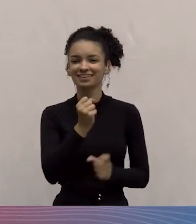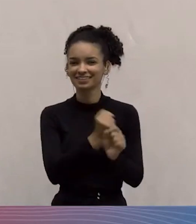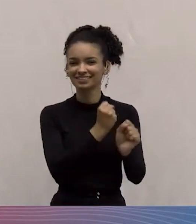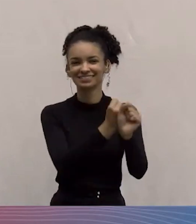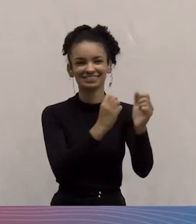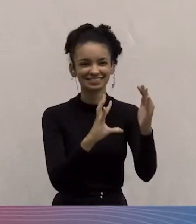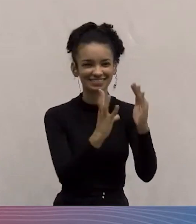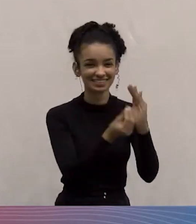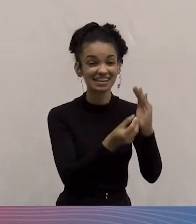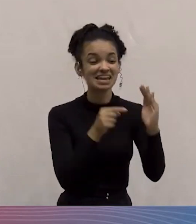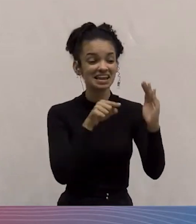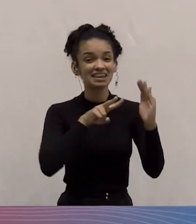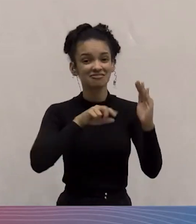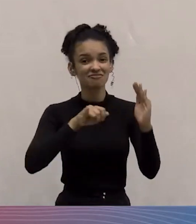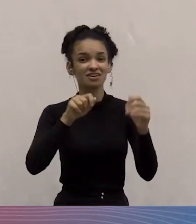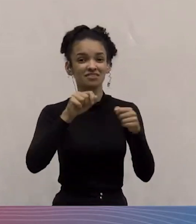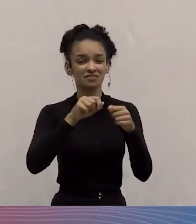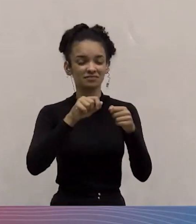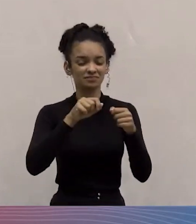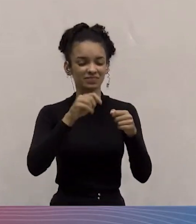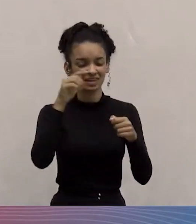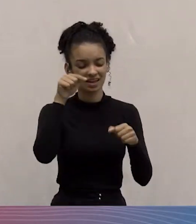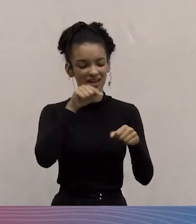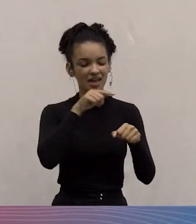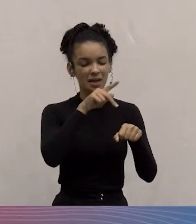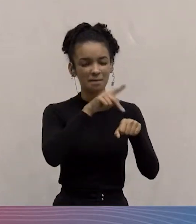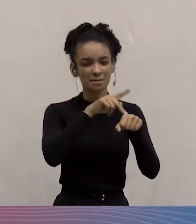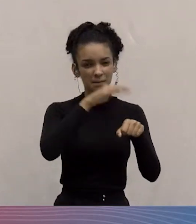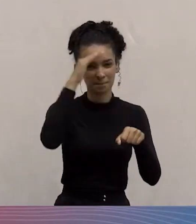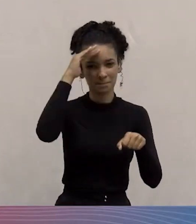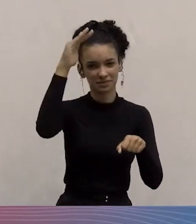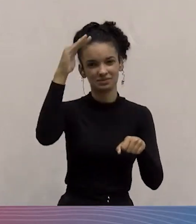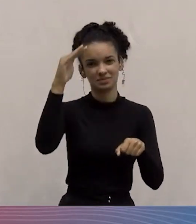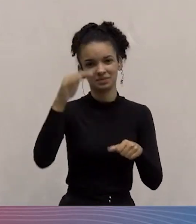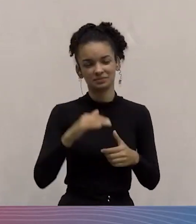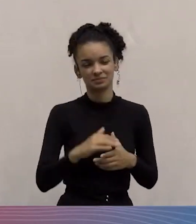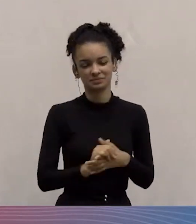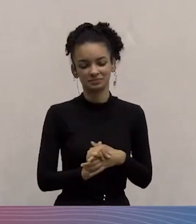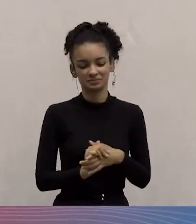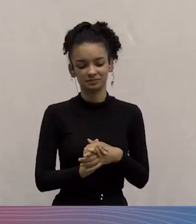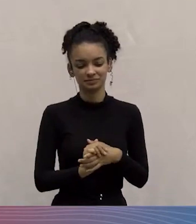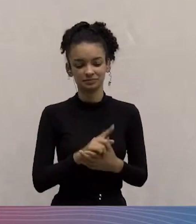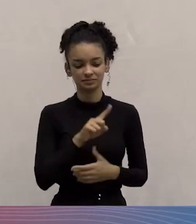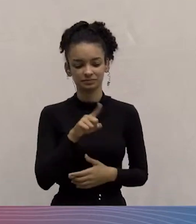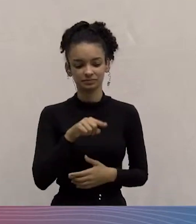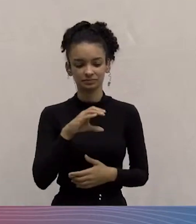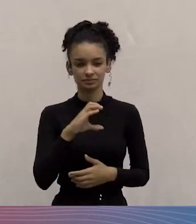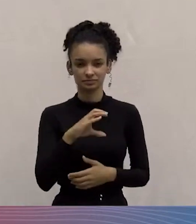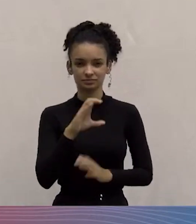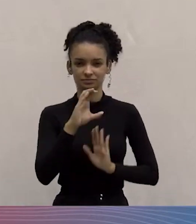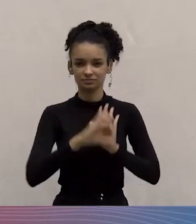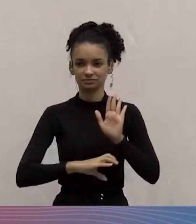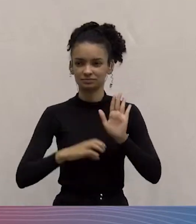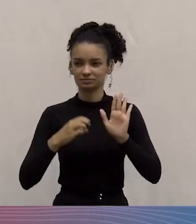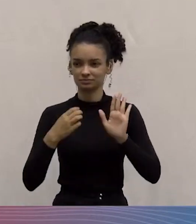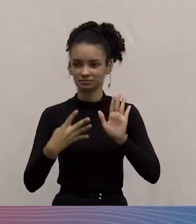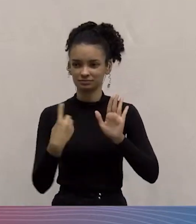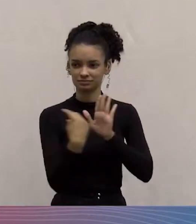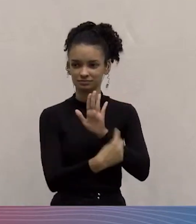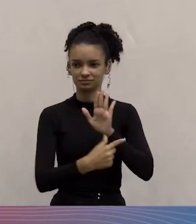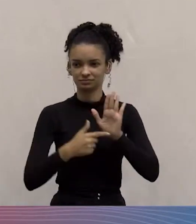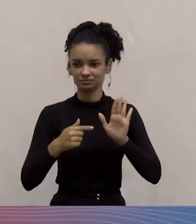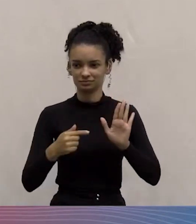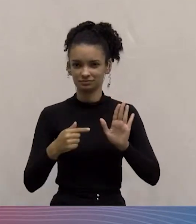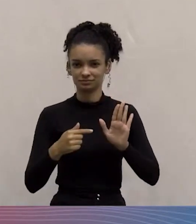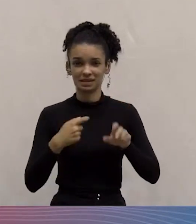Ele mesmo será a pedra de remate. Zacarias 4, 7. Dá uma olhada rapidamente. Meu